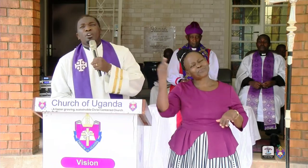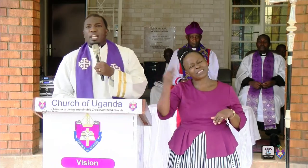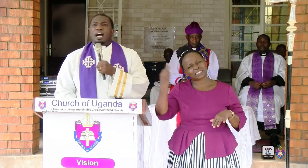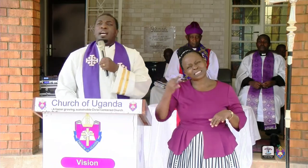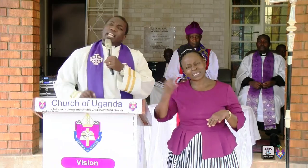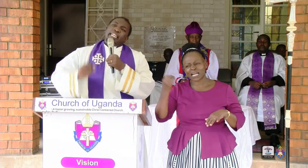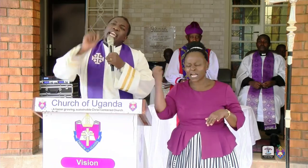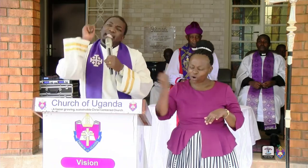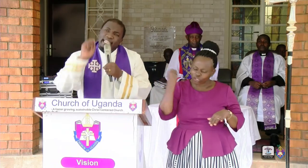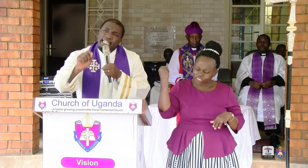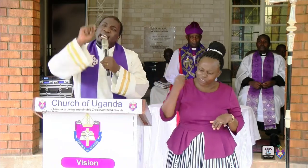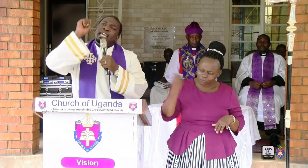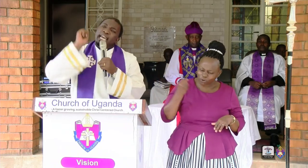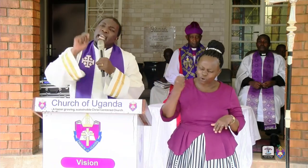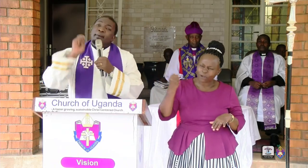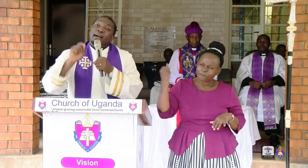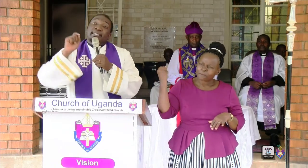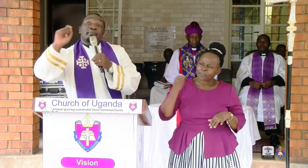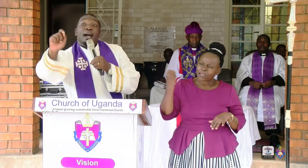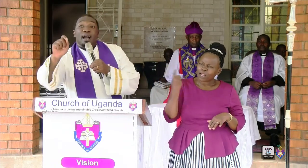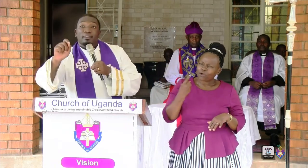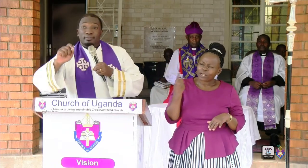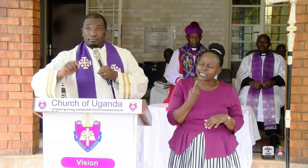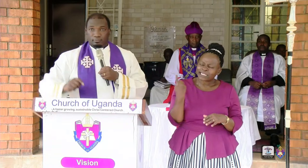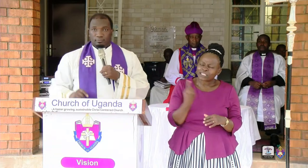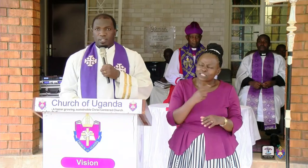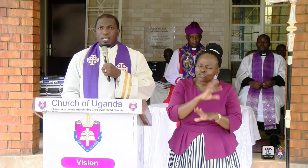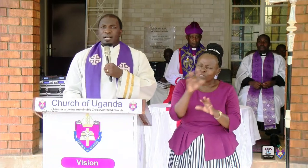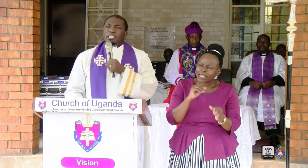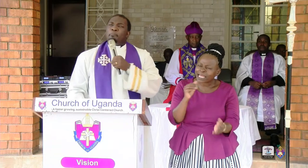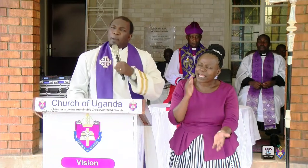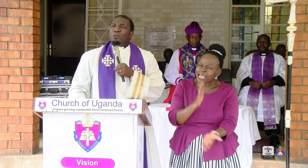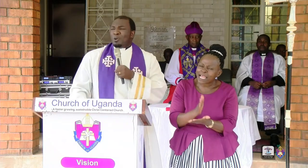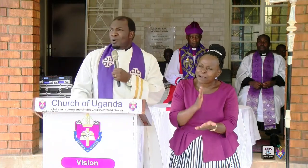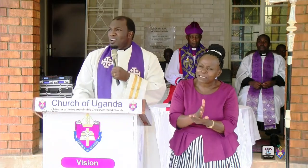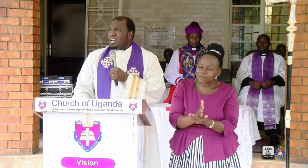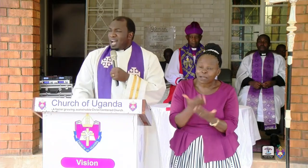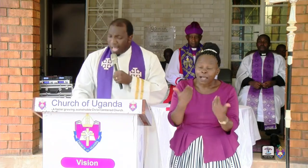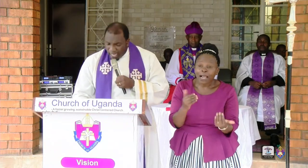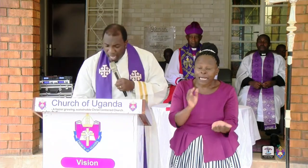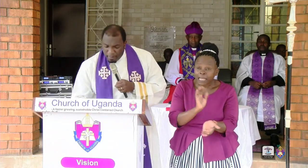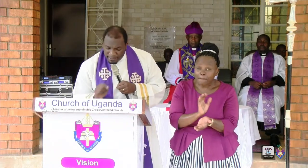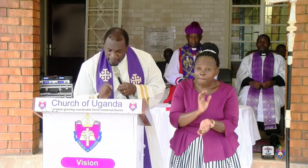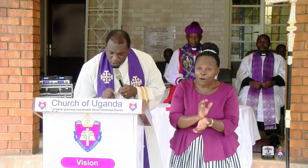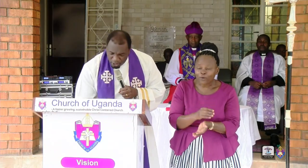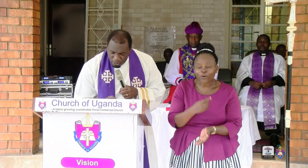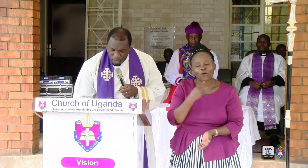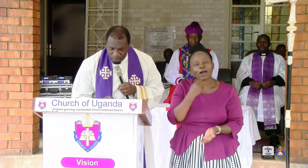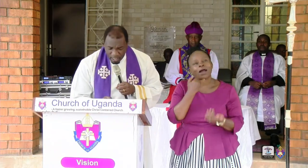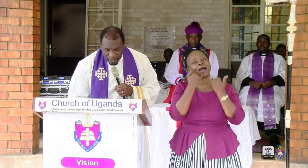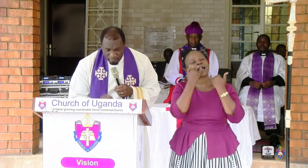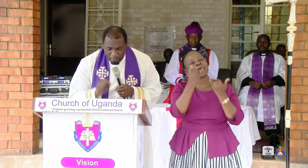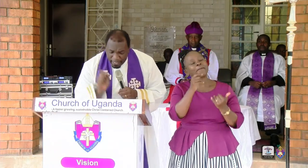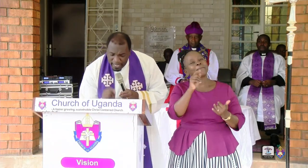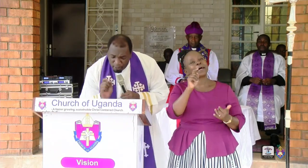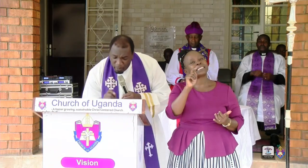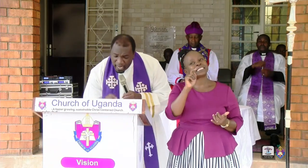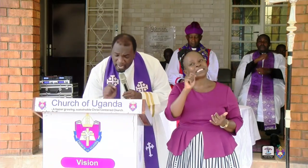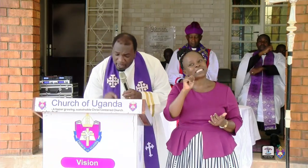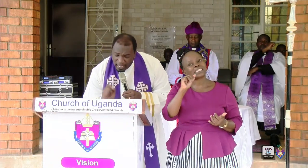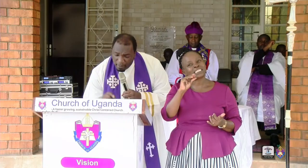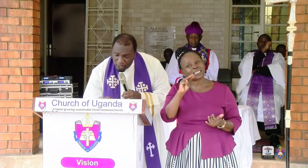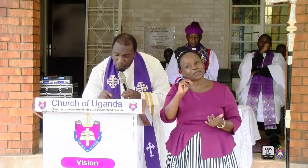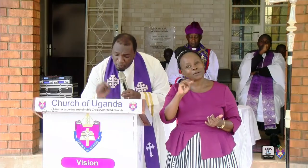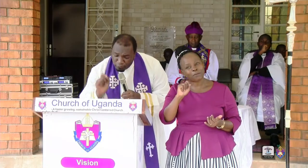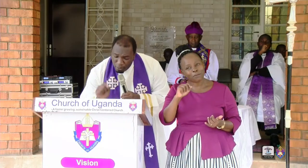njiri yonna naye njiri ey'amazima. Kati Paulo agamba Timosewo wano bagenda kubeera